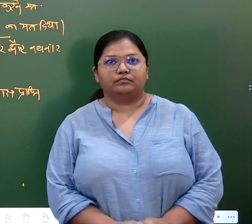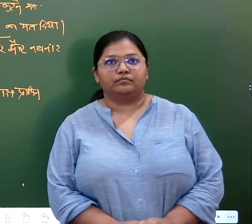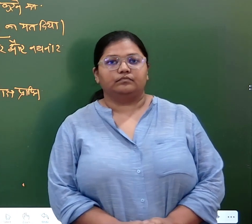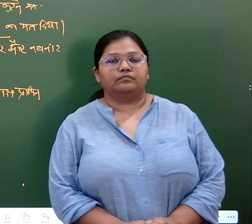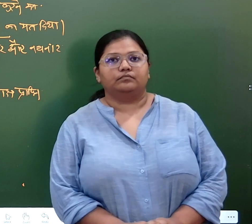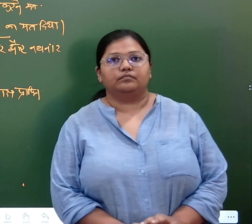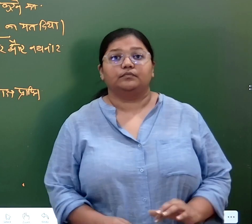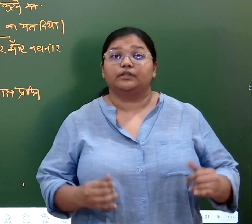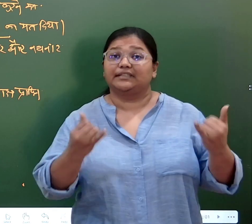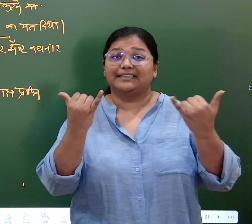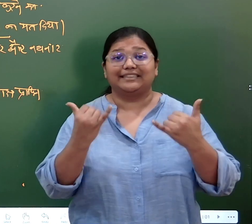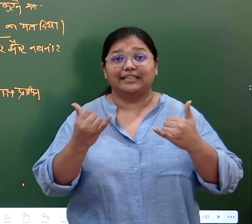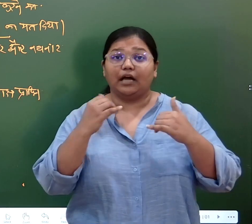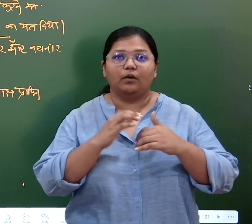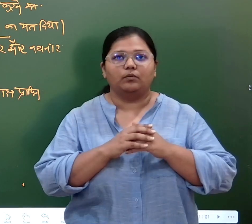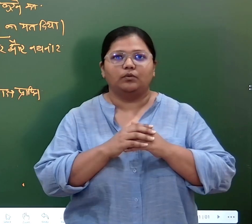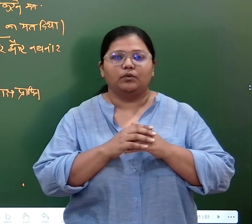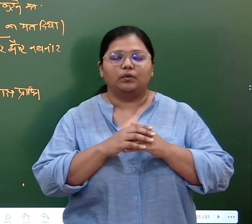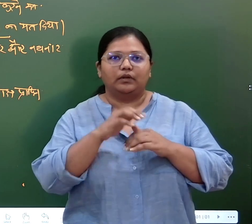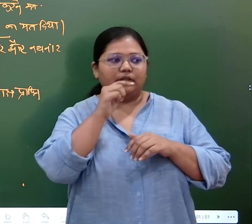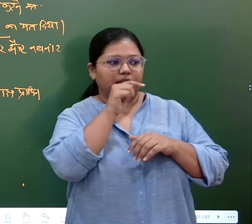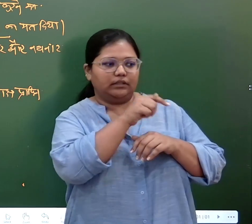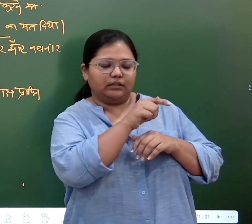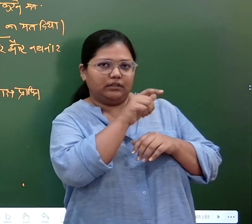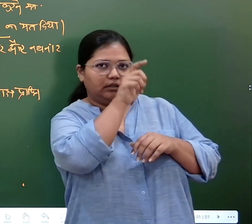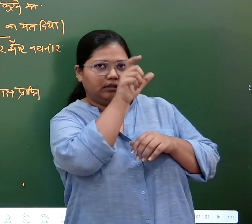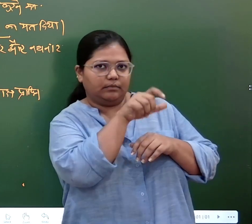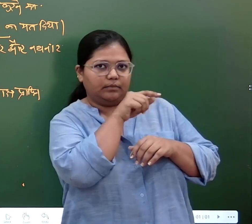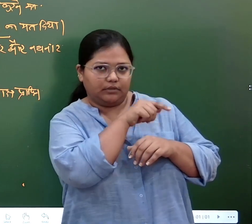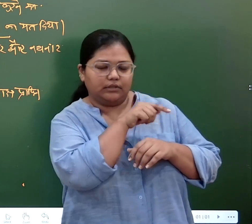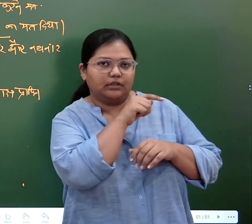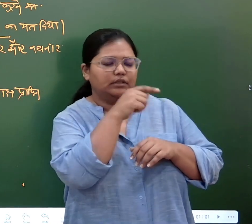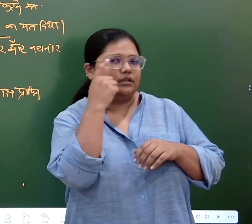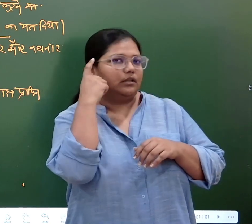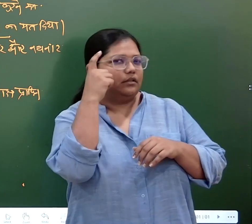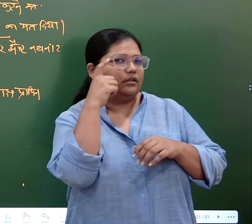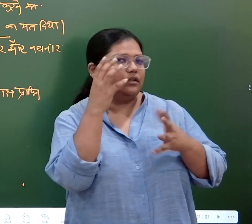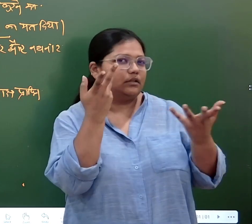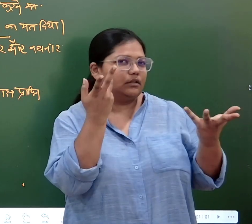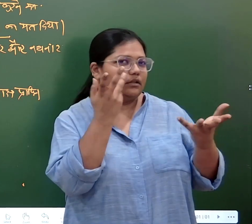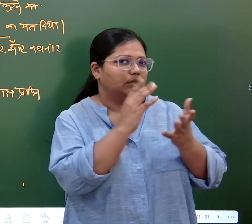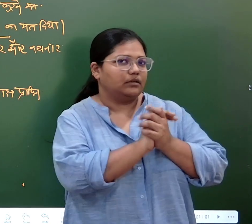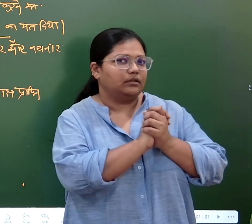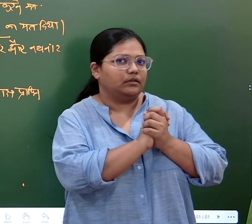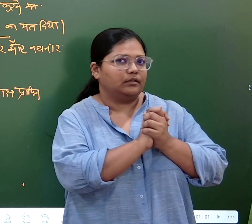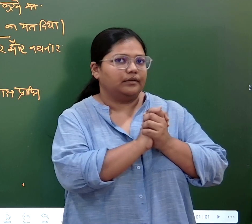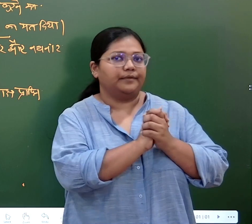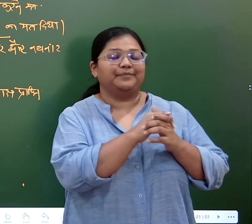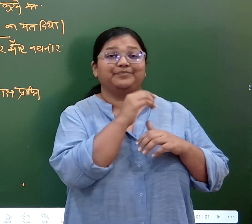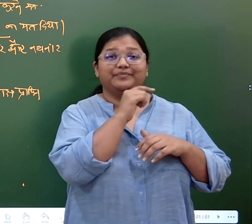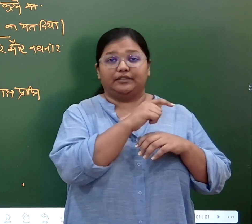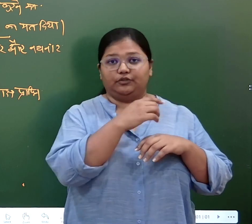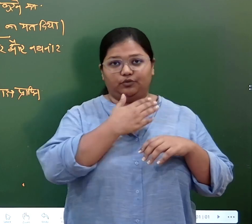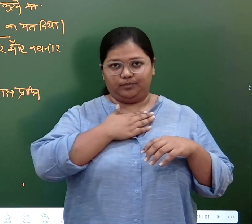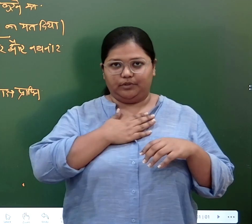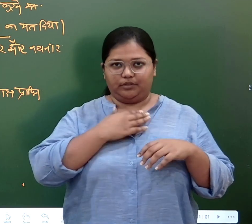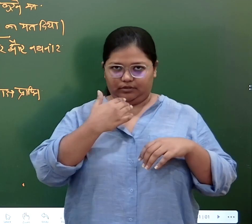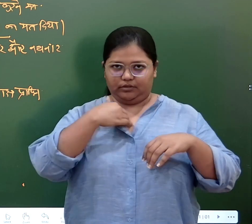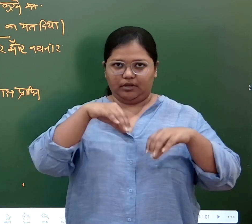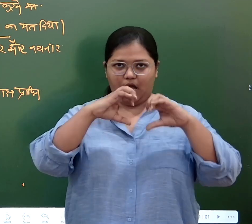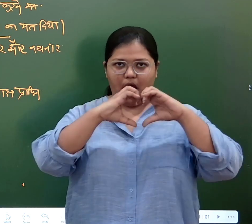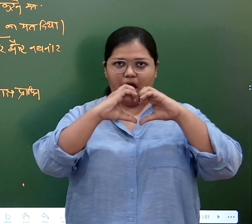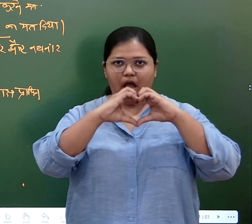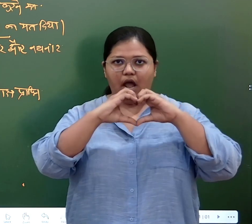और जगत दोनों ही वास्तविक है, रियल है। मतलब क्या, जीव मतलब आत्मा और जगत